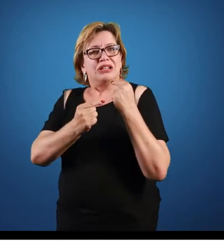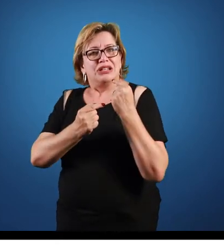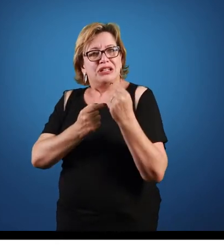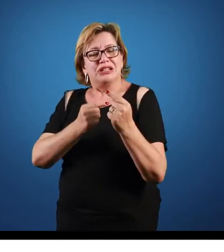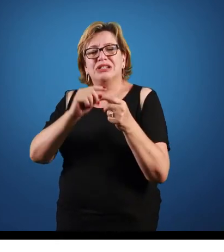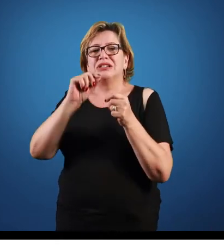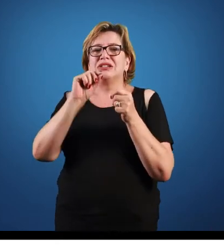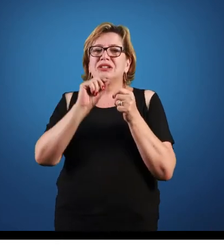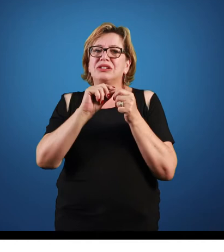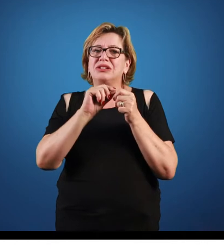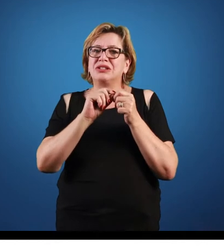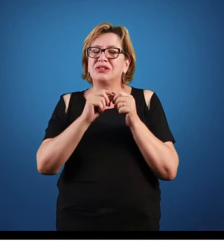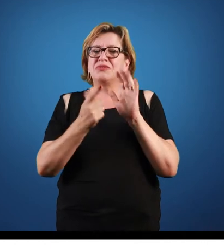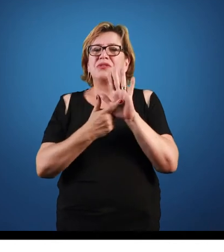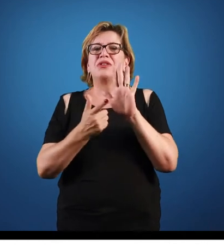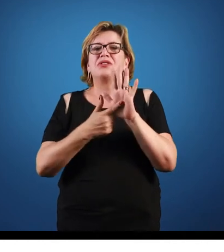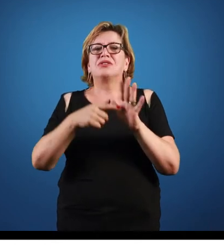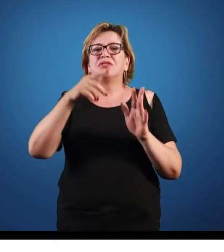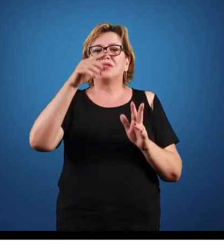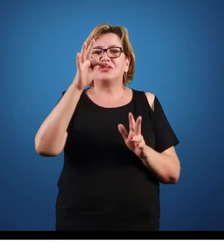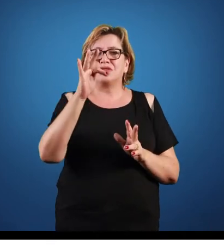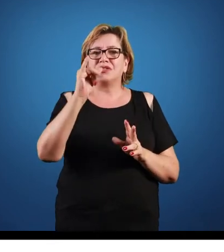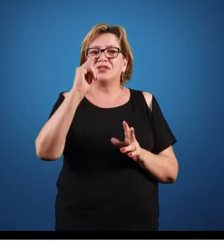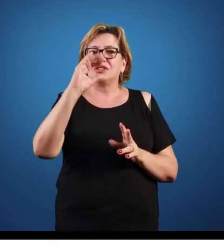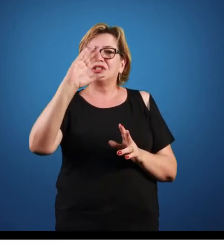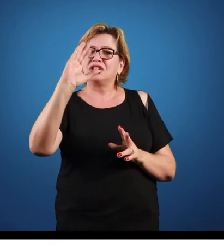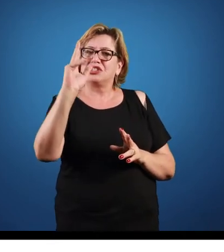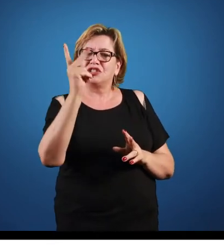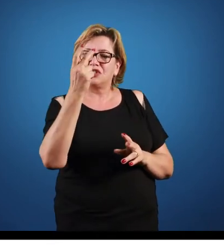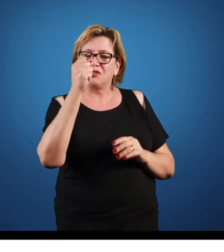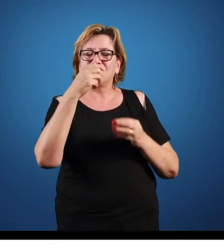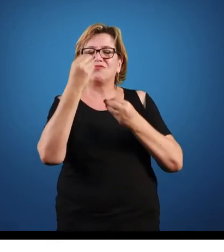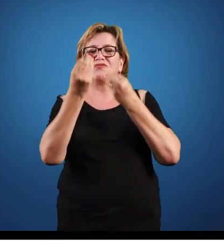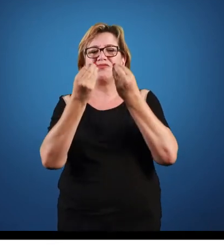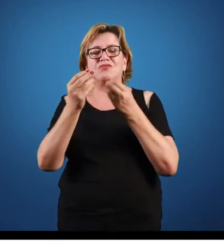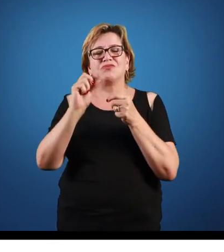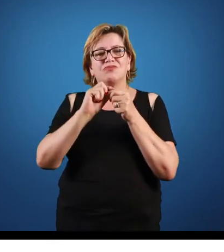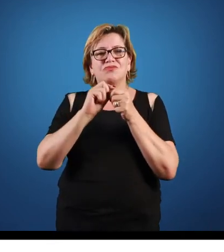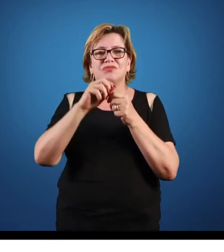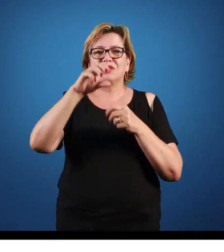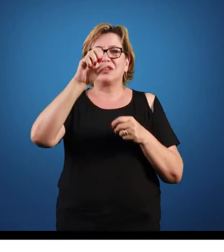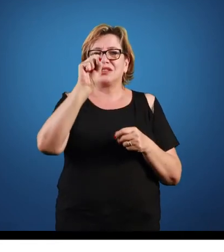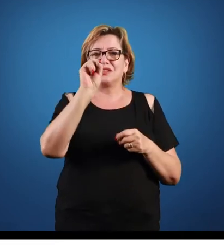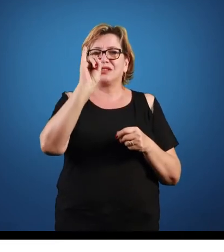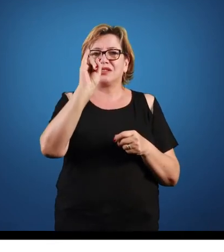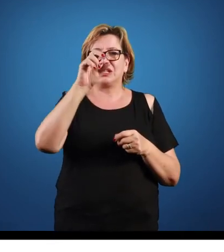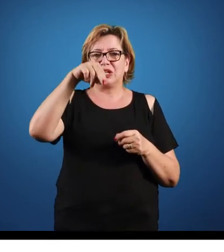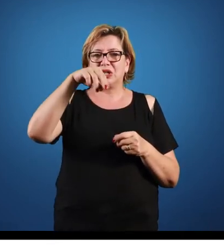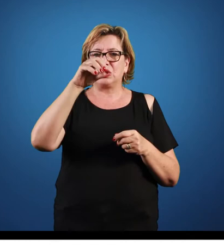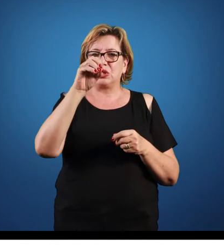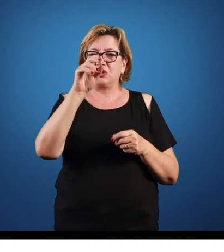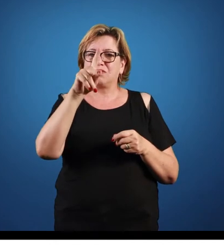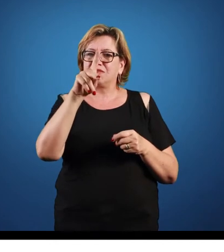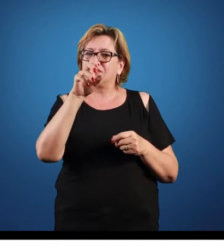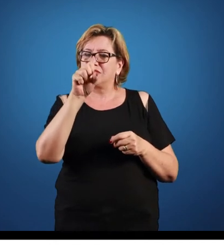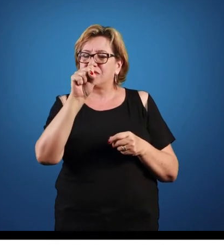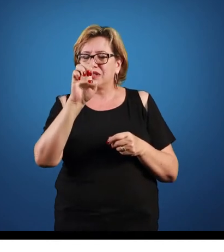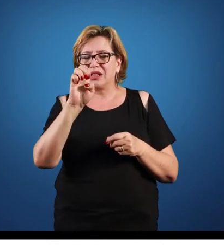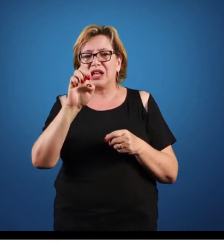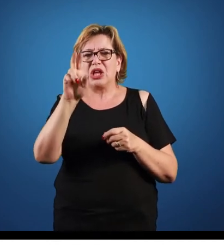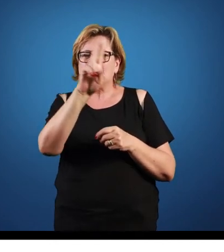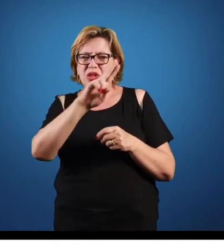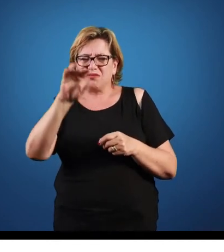aqui vou mostrar algumas fichas de como você pode montar sinopse é o nome dos dos personagens que você criou